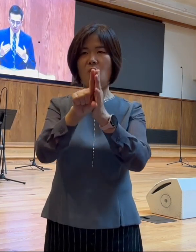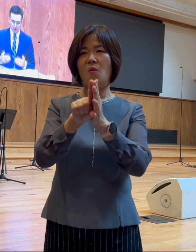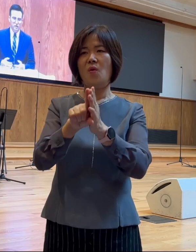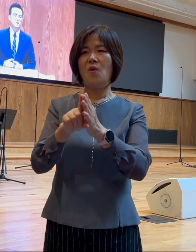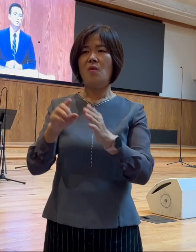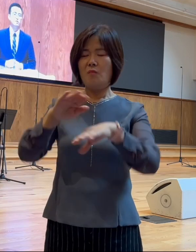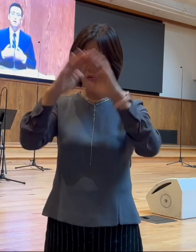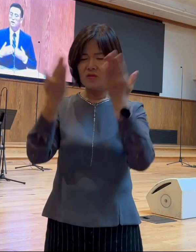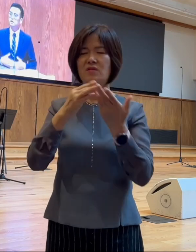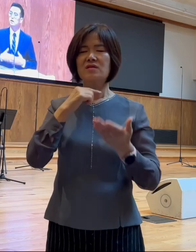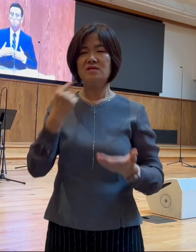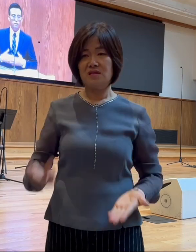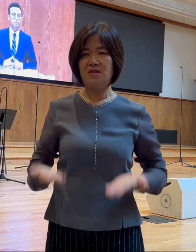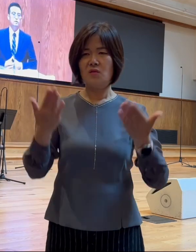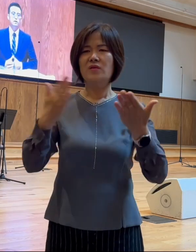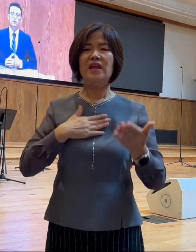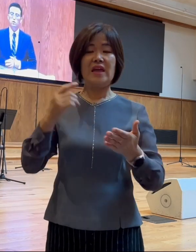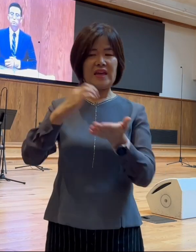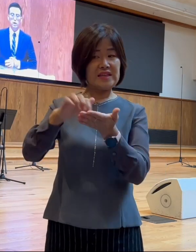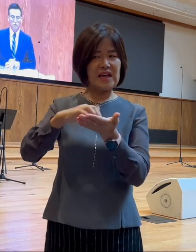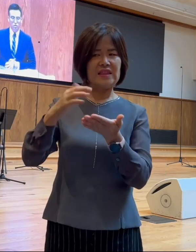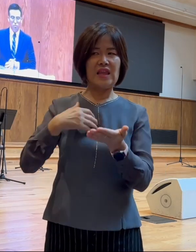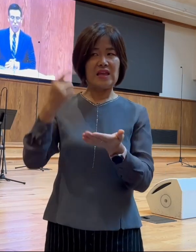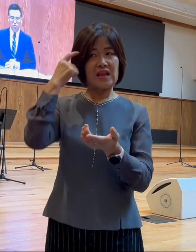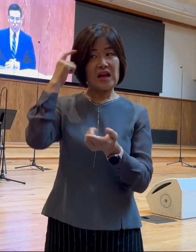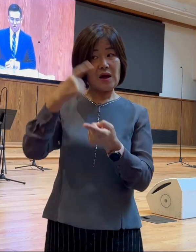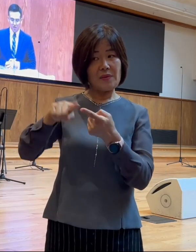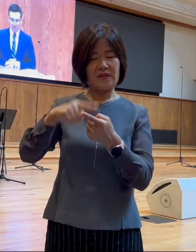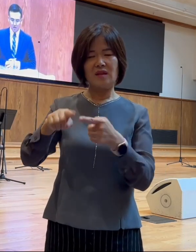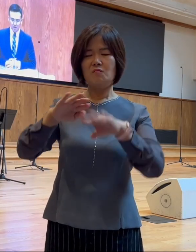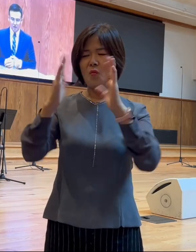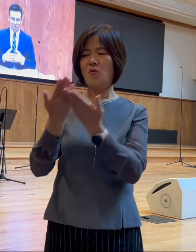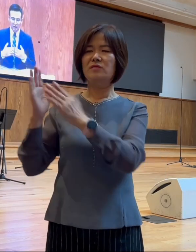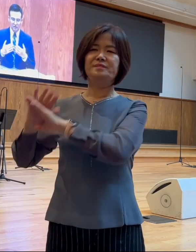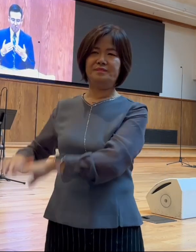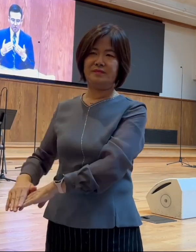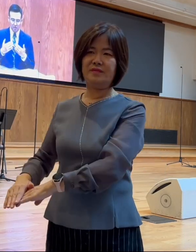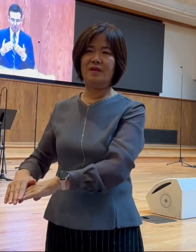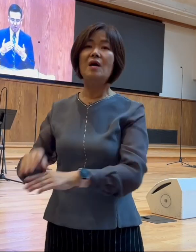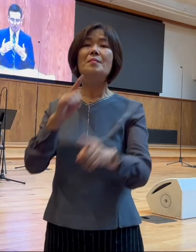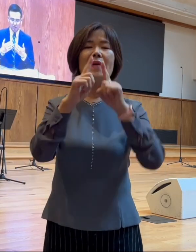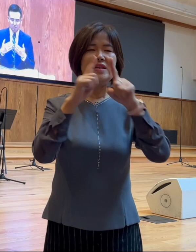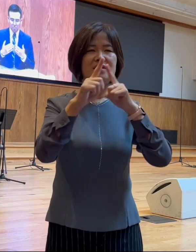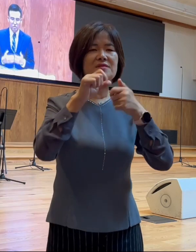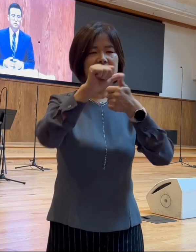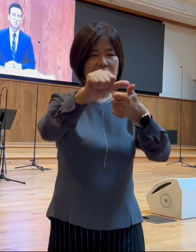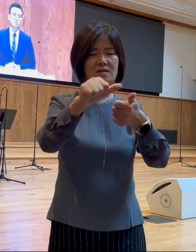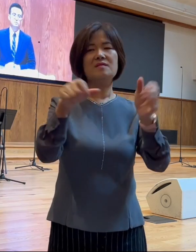내어 맡기는, 내 계산, 내 판단, 내 경험 다 내려놓고요, 그냥 그 말씀을